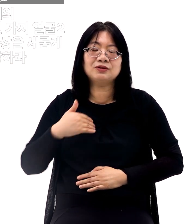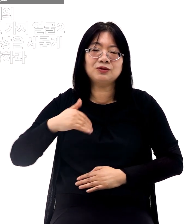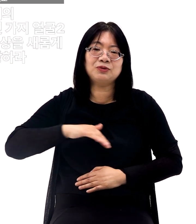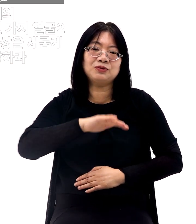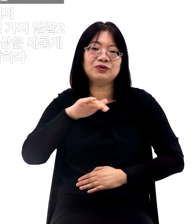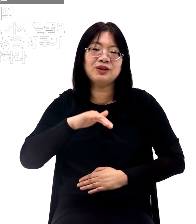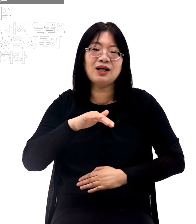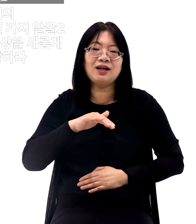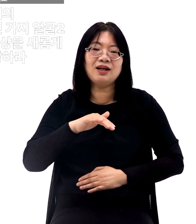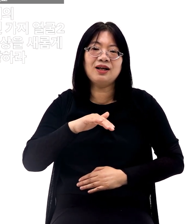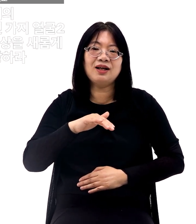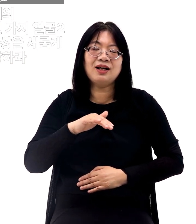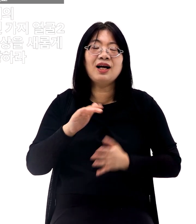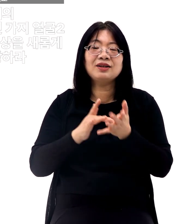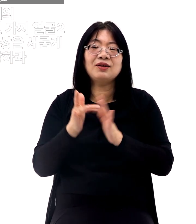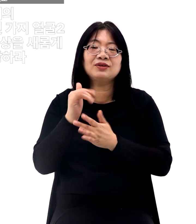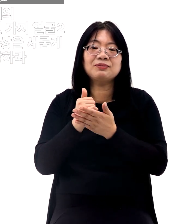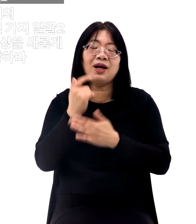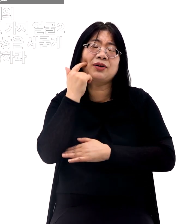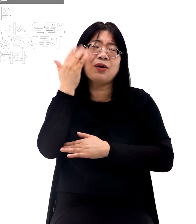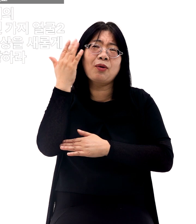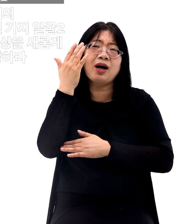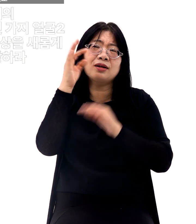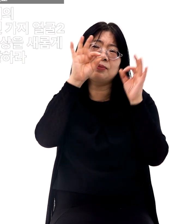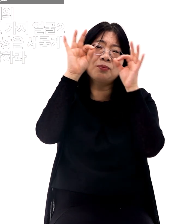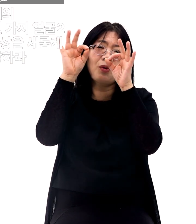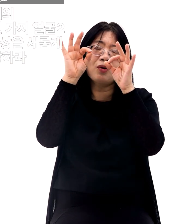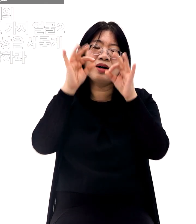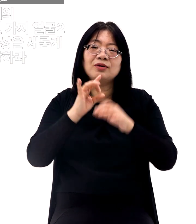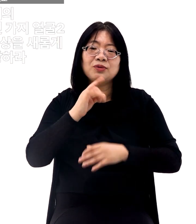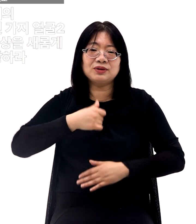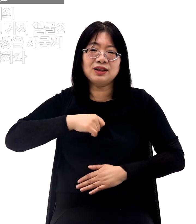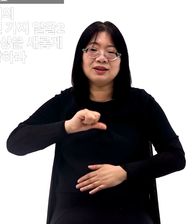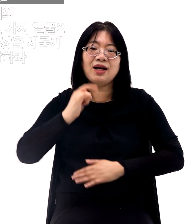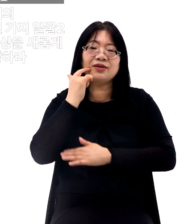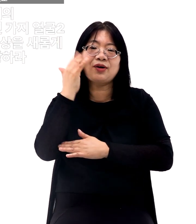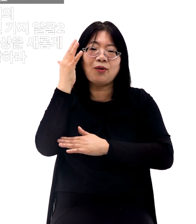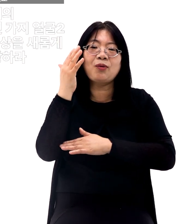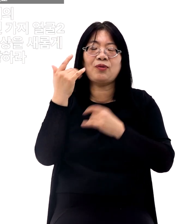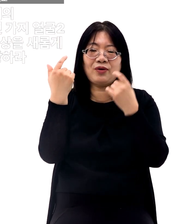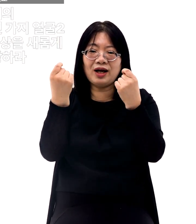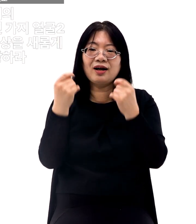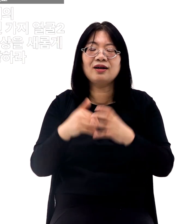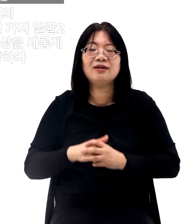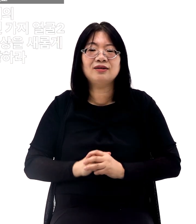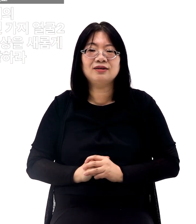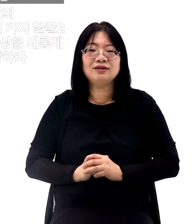우리가 그 영광을 보니 독생자의 영광이라.